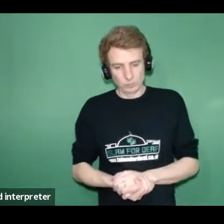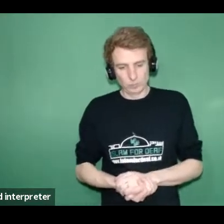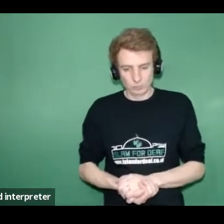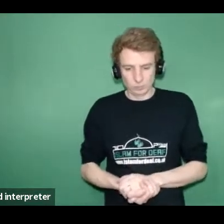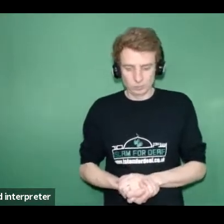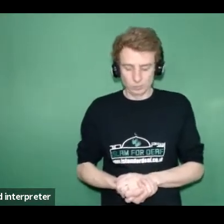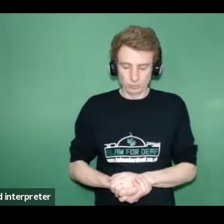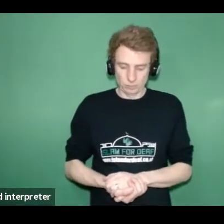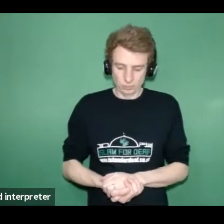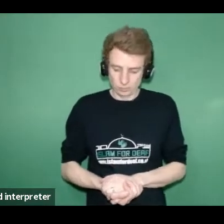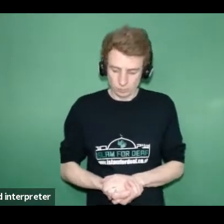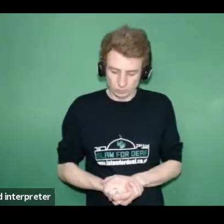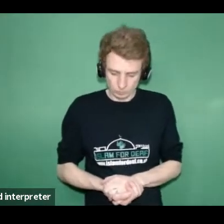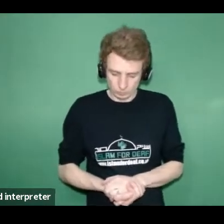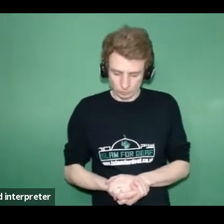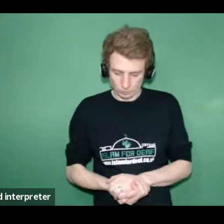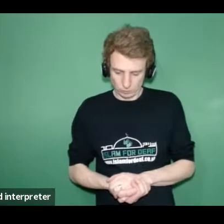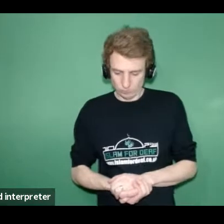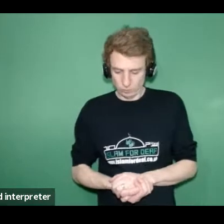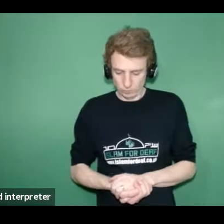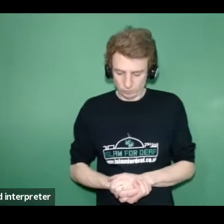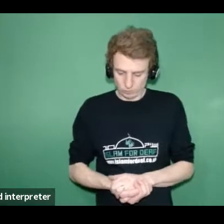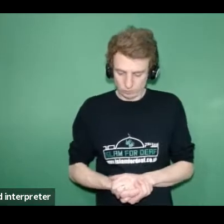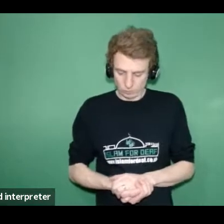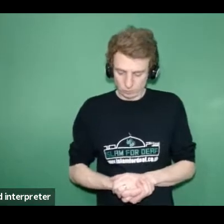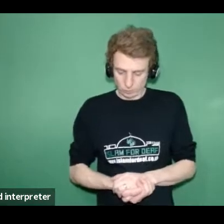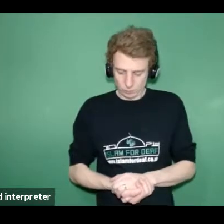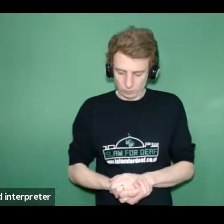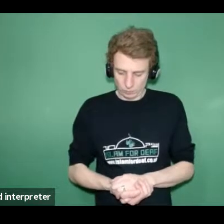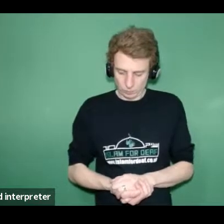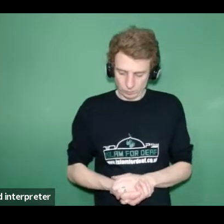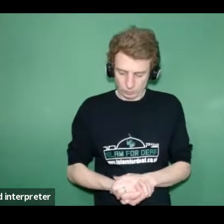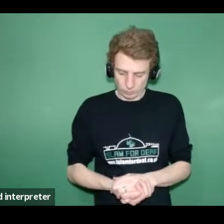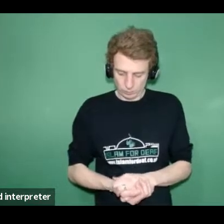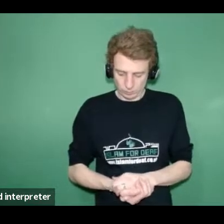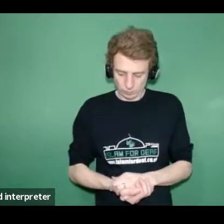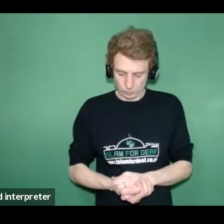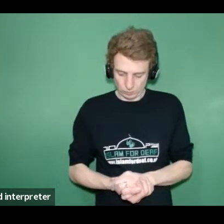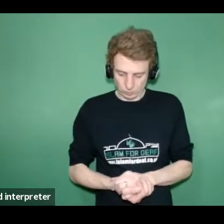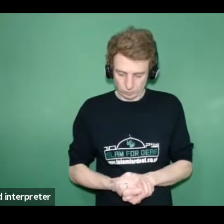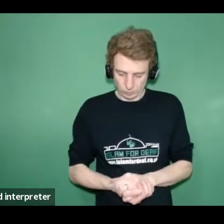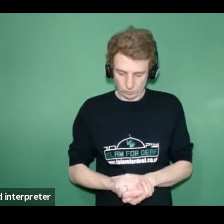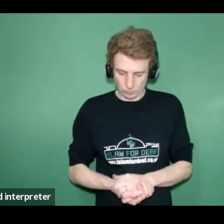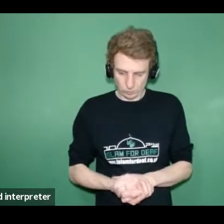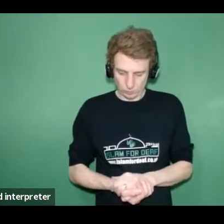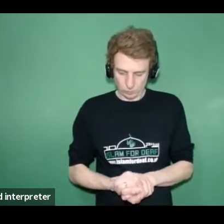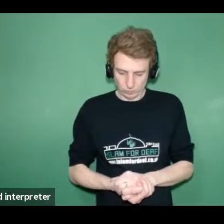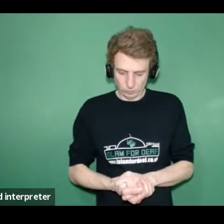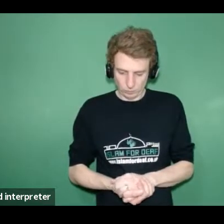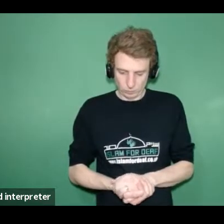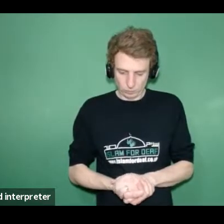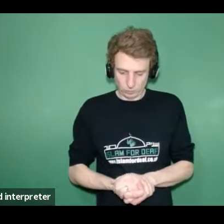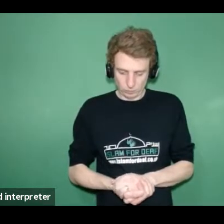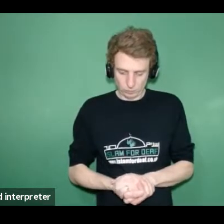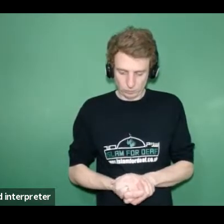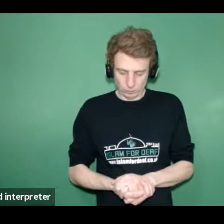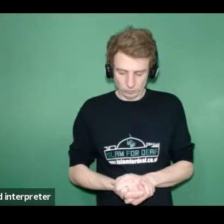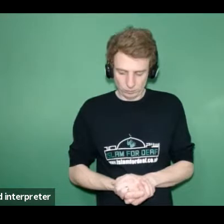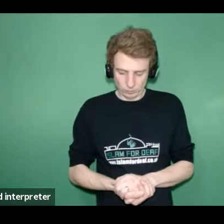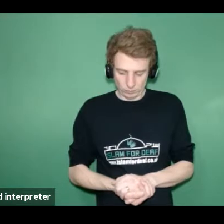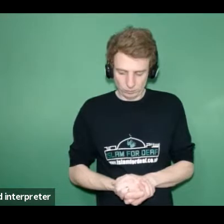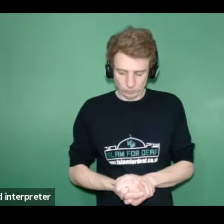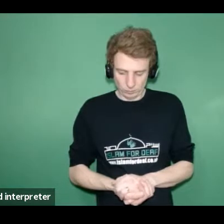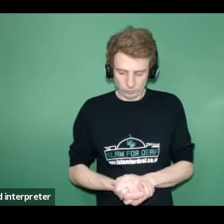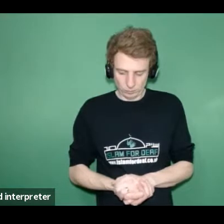كبار يعني العلماء في المدينة وخارج المدينة، وإن شاء